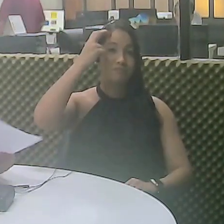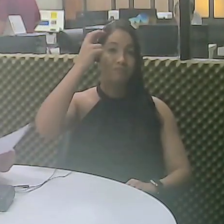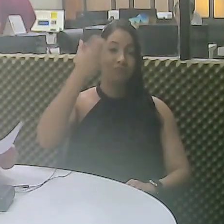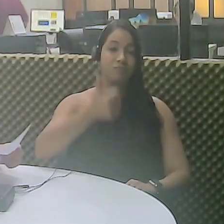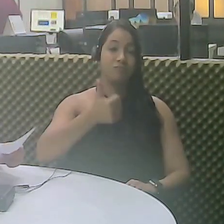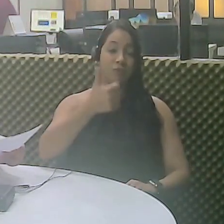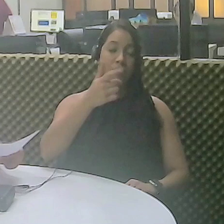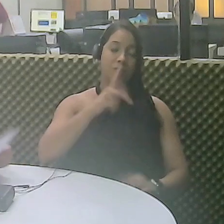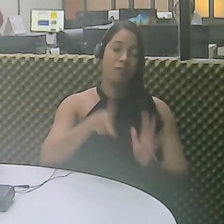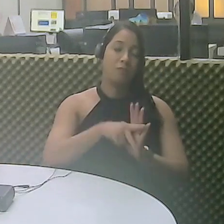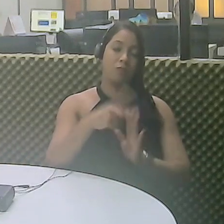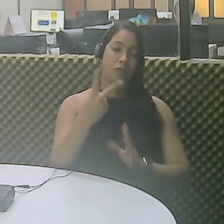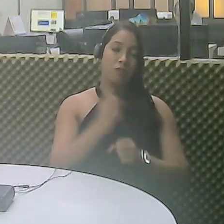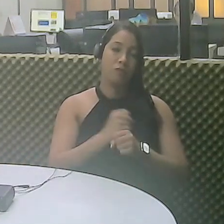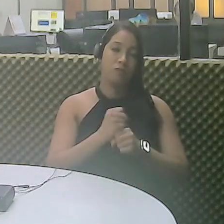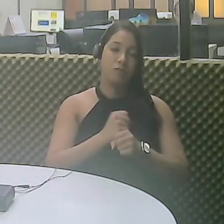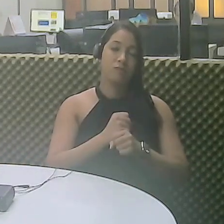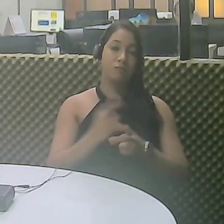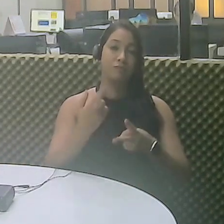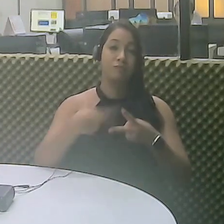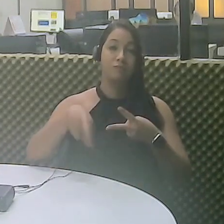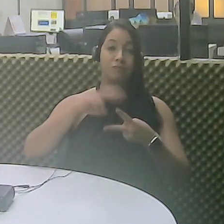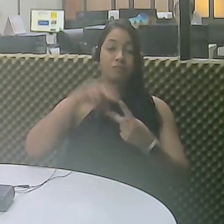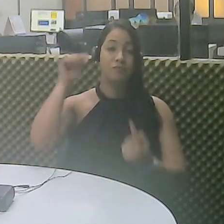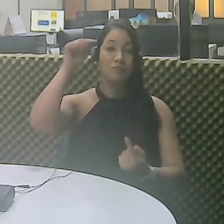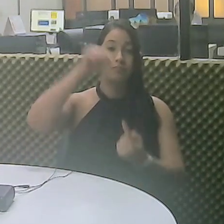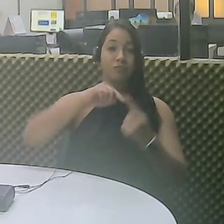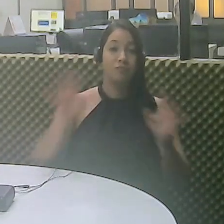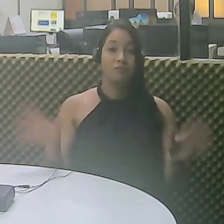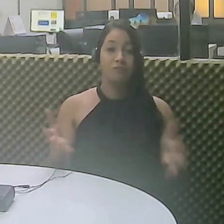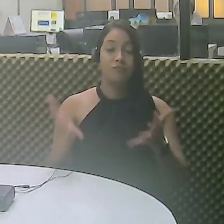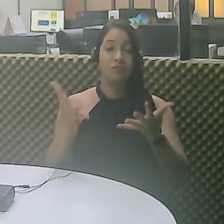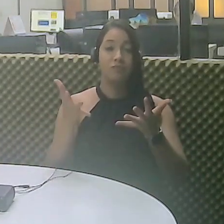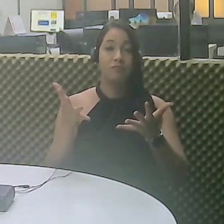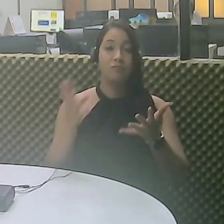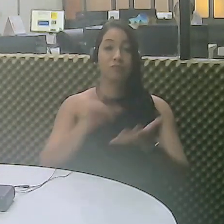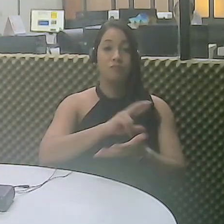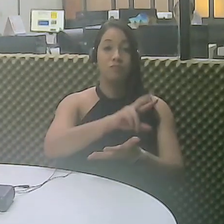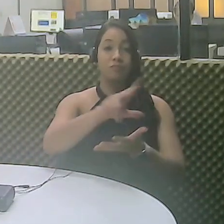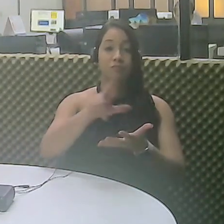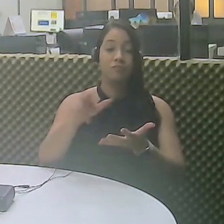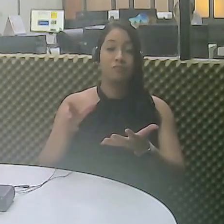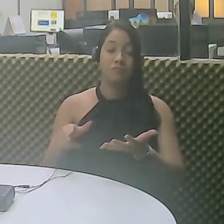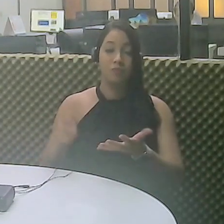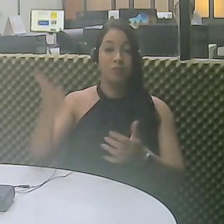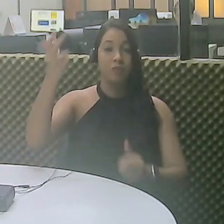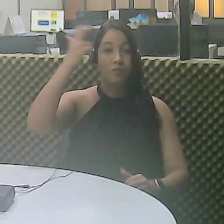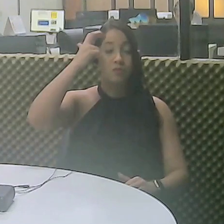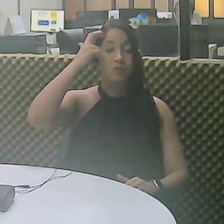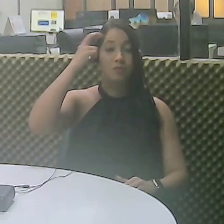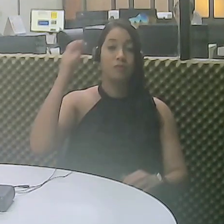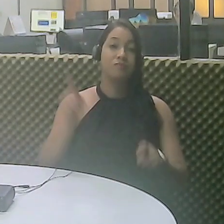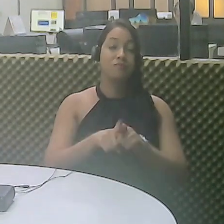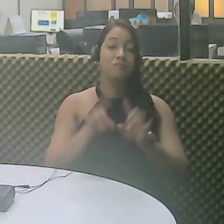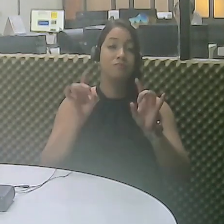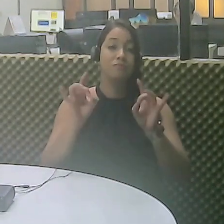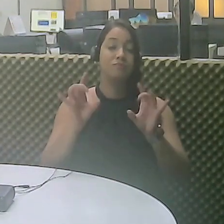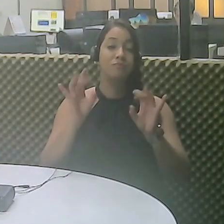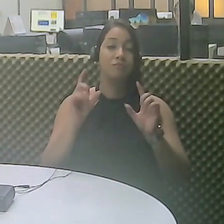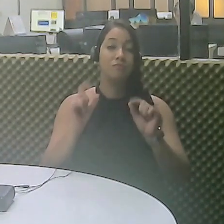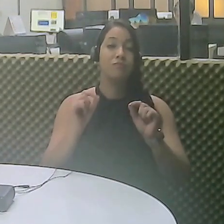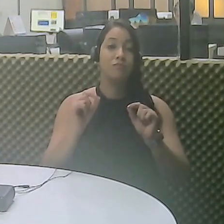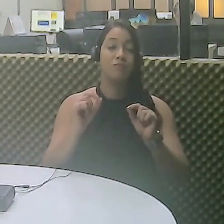últimos 2 anos. Os recursos destinados visam estimular a produção dos diversos segmentos culturais, especialmente